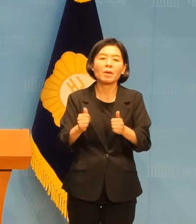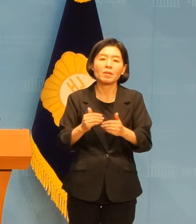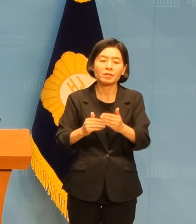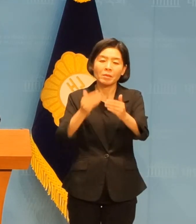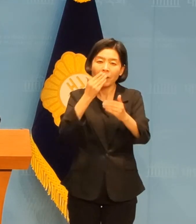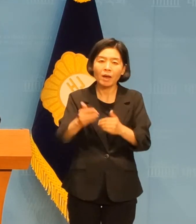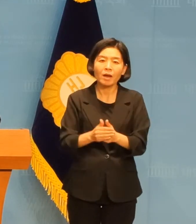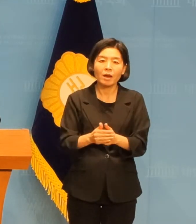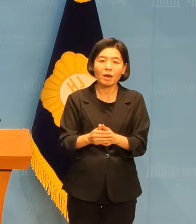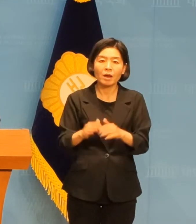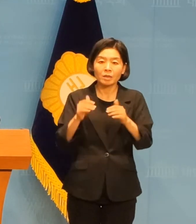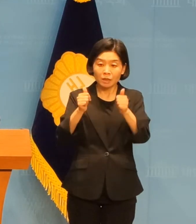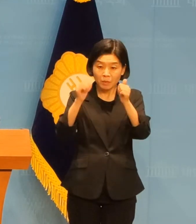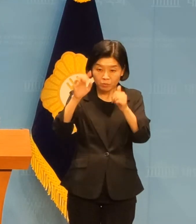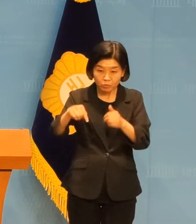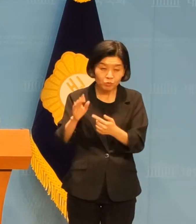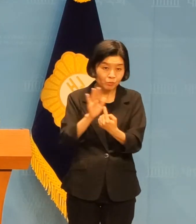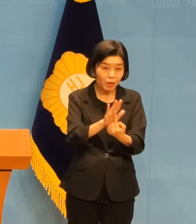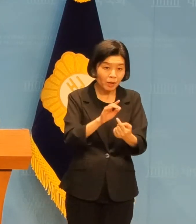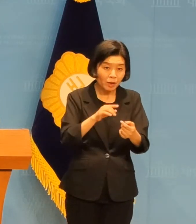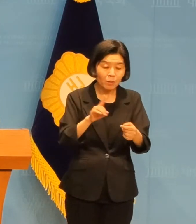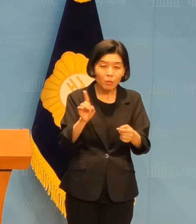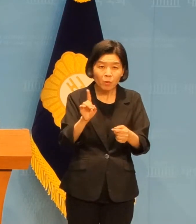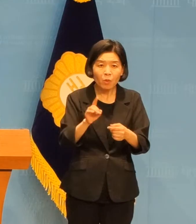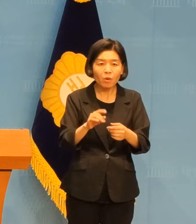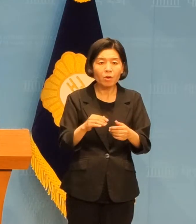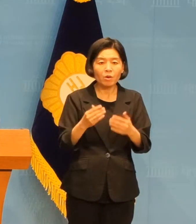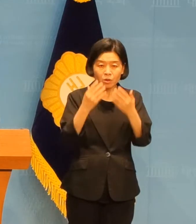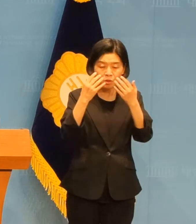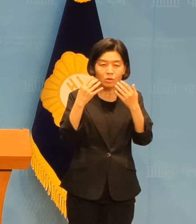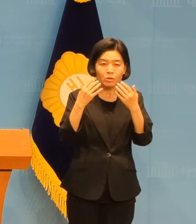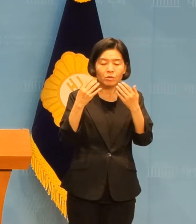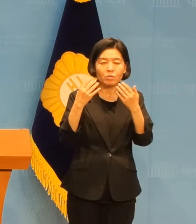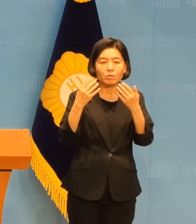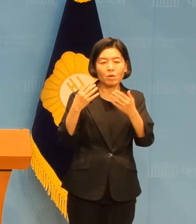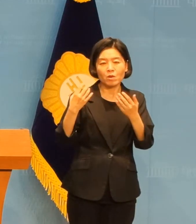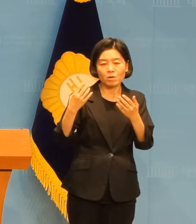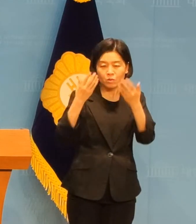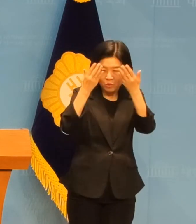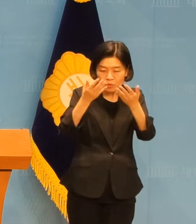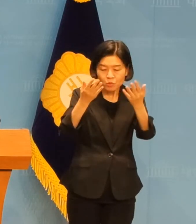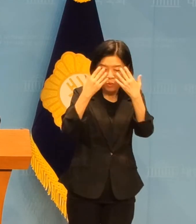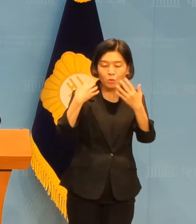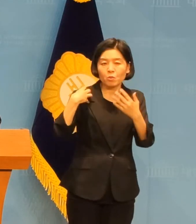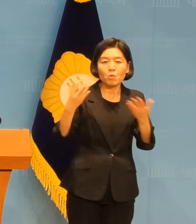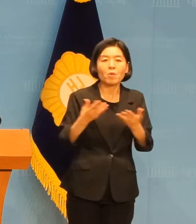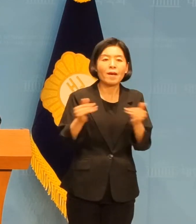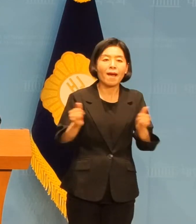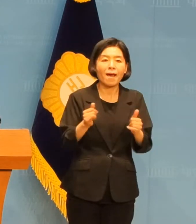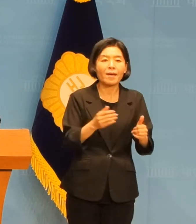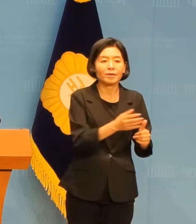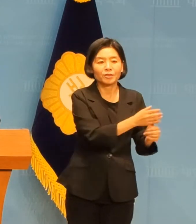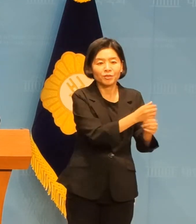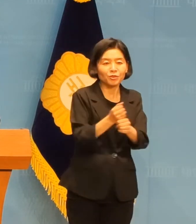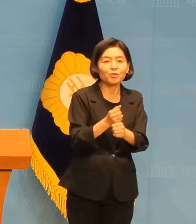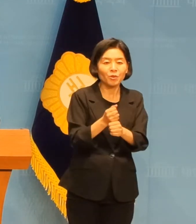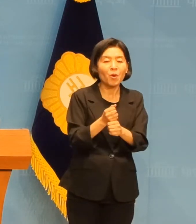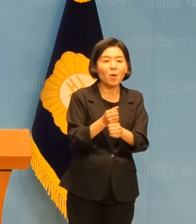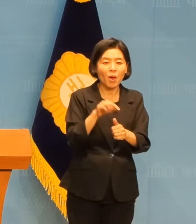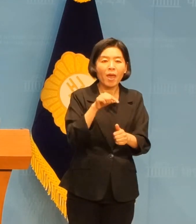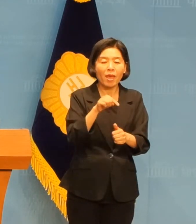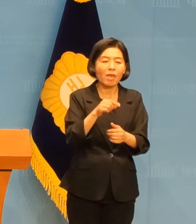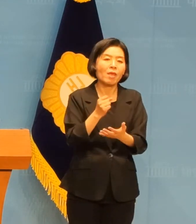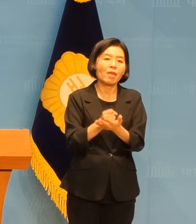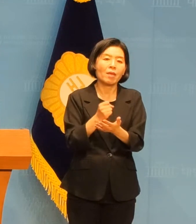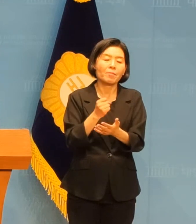내용은 교도관에 의한 강제 출석을 법원이 시도하겠다는 통지입니다. 이에 대해서 윤석열 측